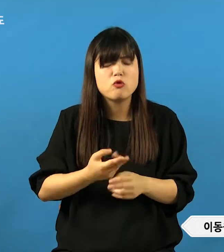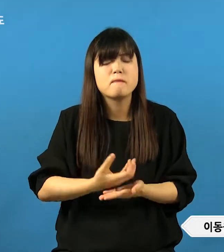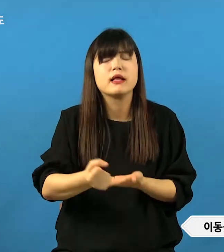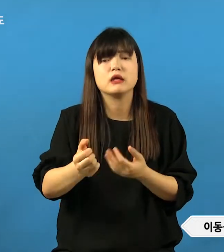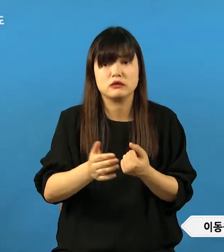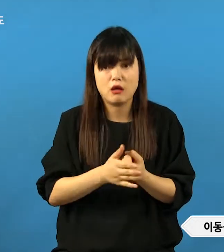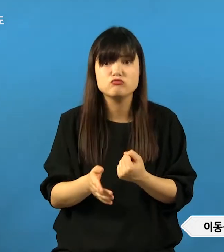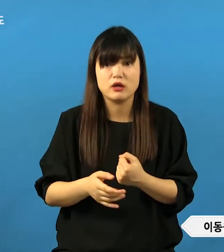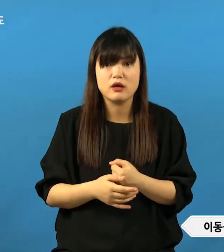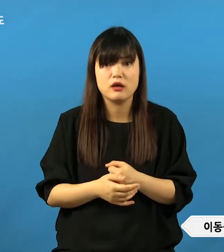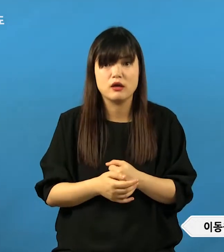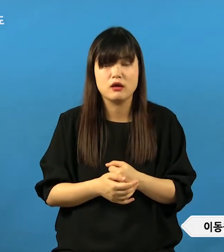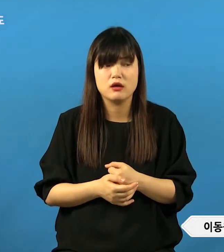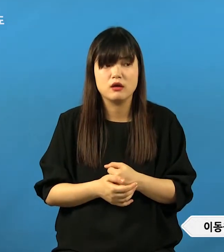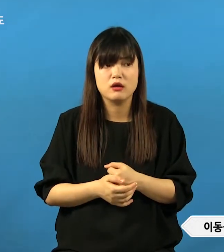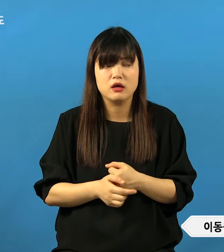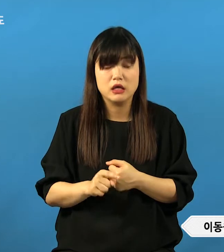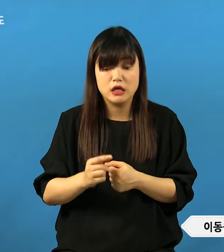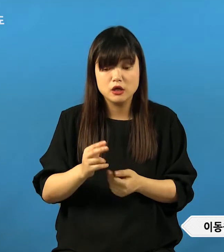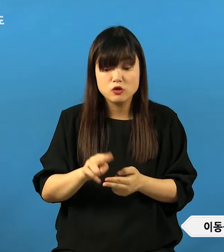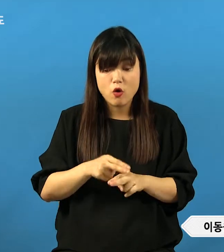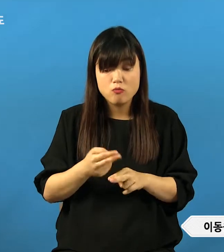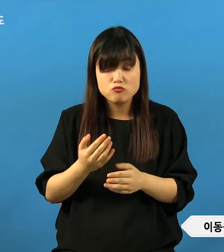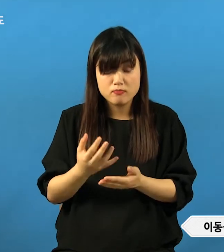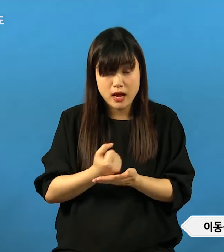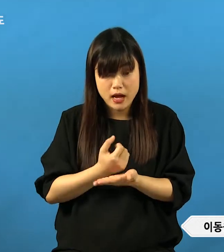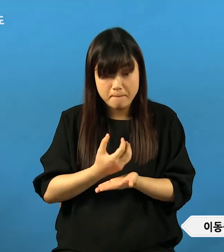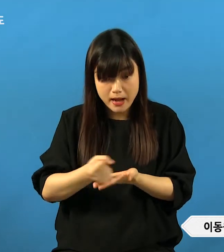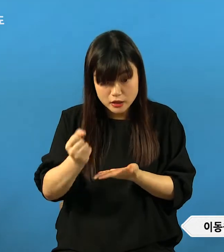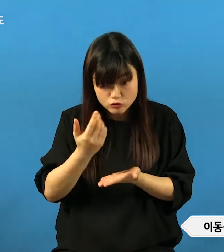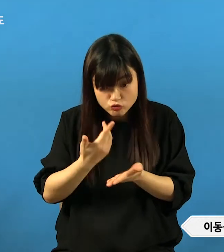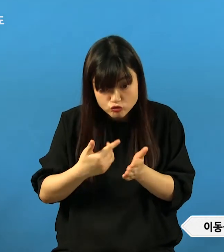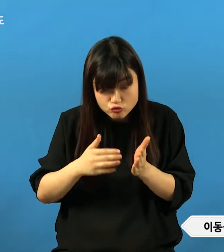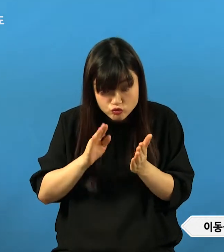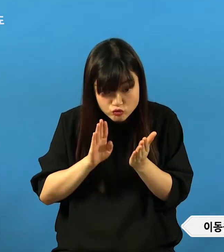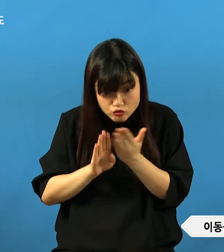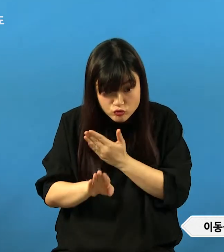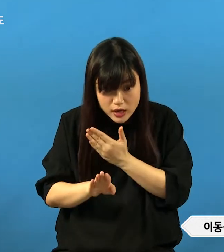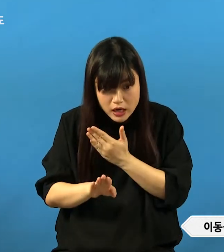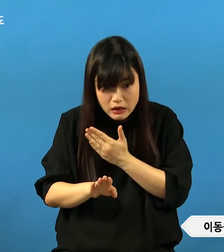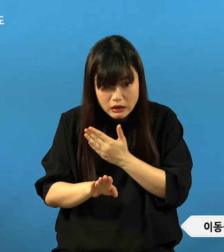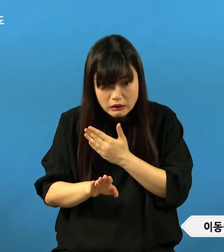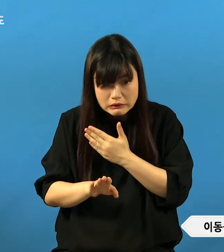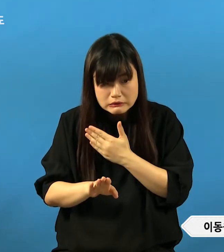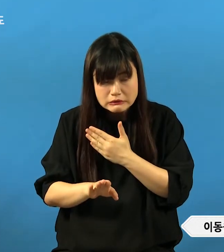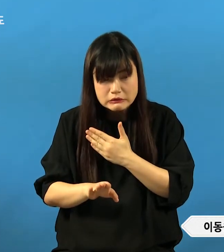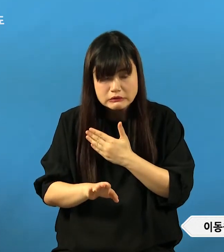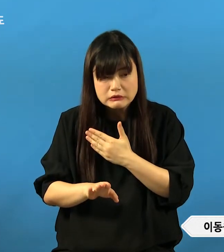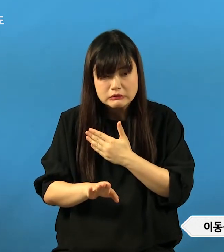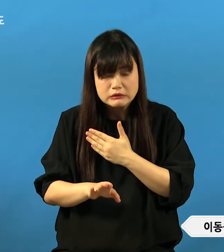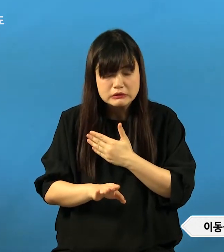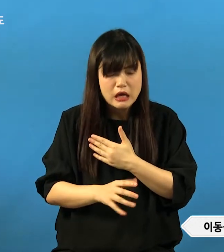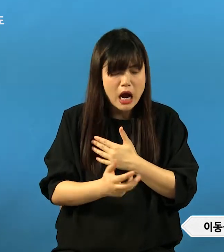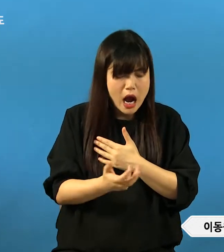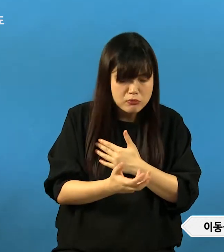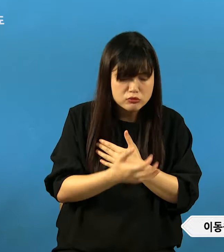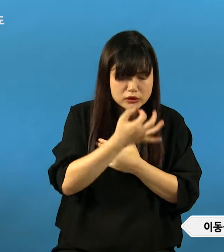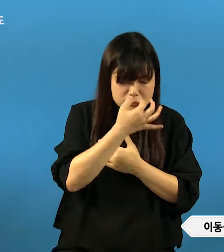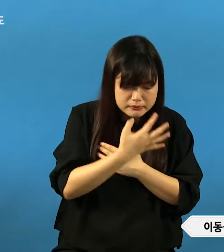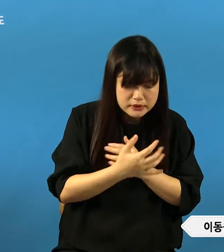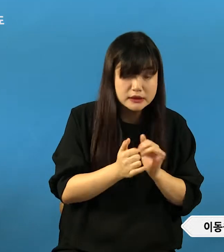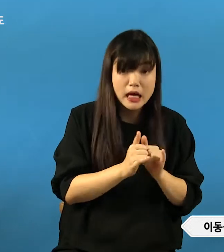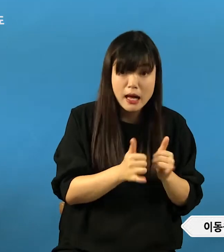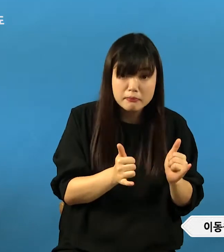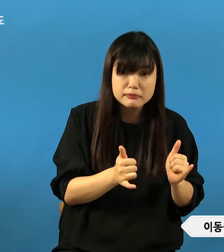선물로 받았기에 이 선물을 받은 이유, 이것을 통해서 을의 자리에 있는 아프고